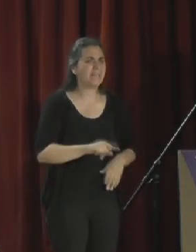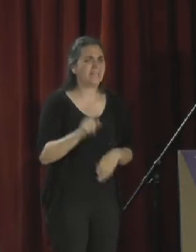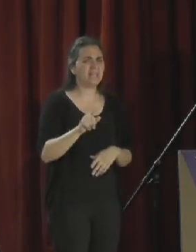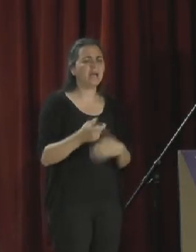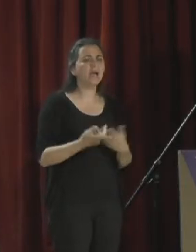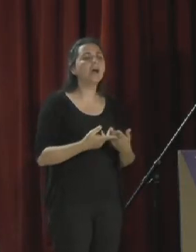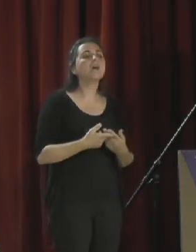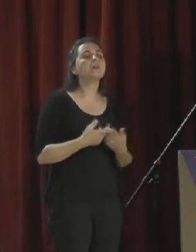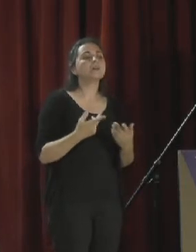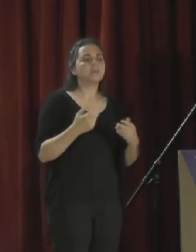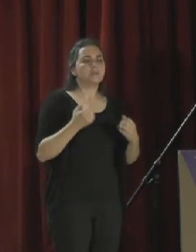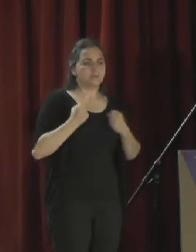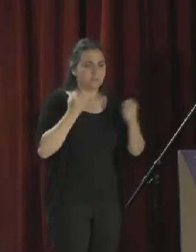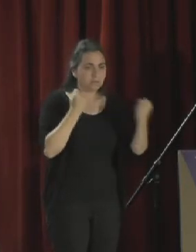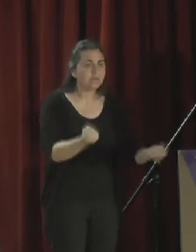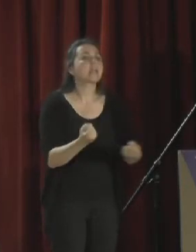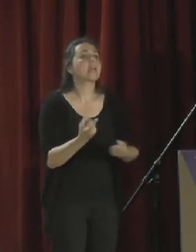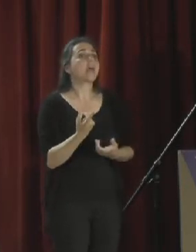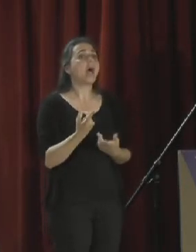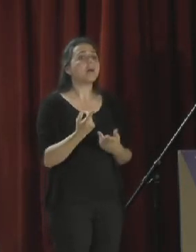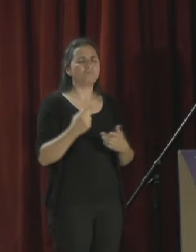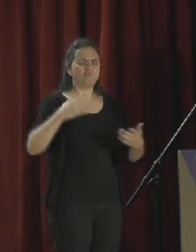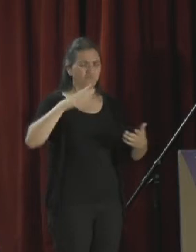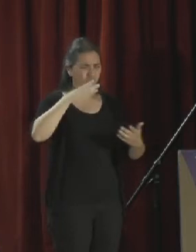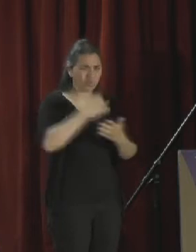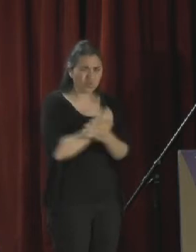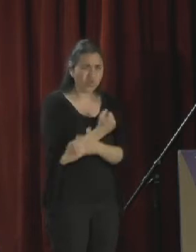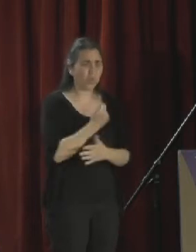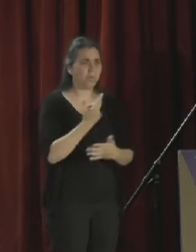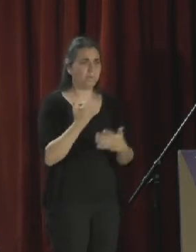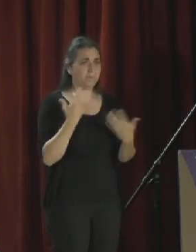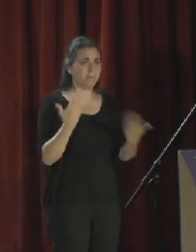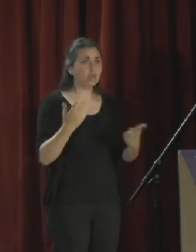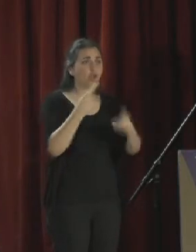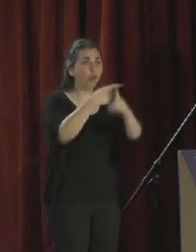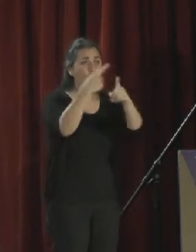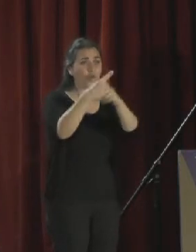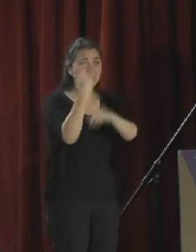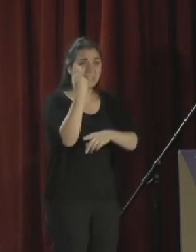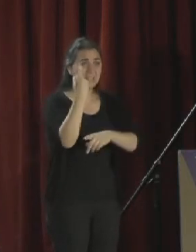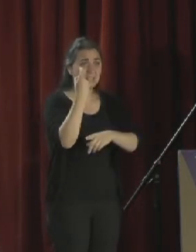enerxía, alternativas para todos os eidos que precisamos nas nosas vidas.